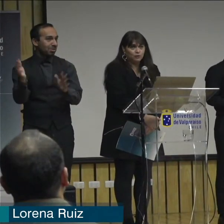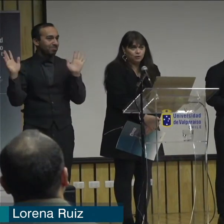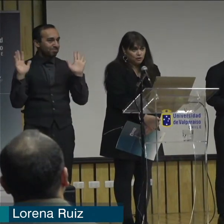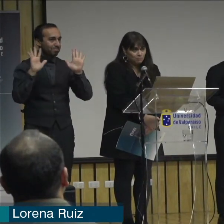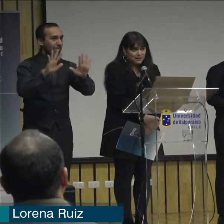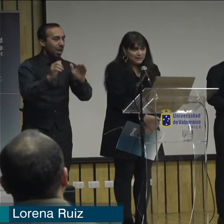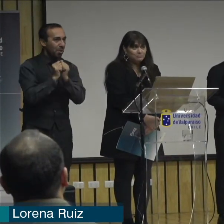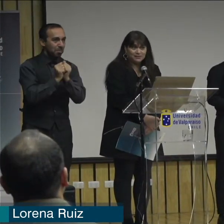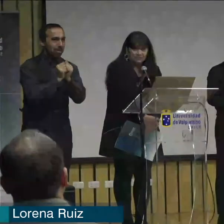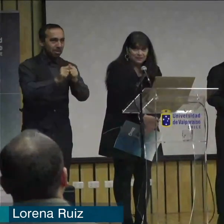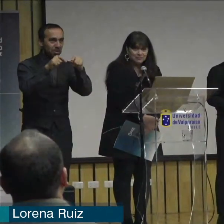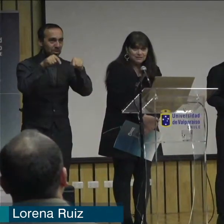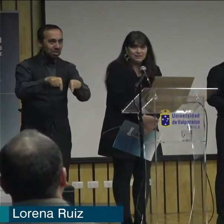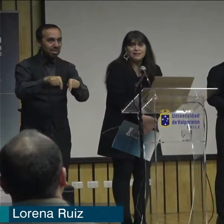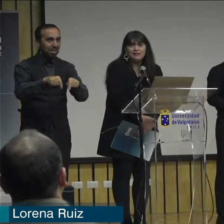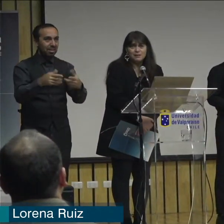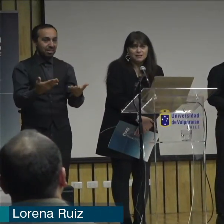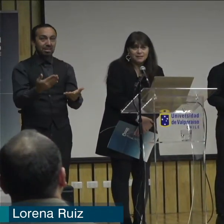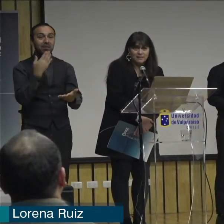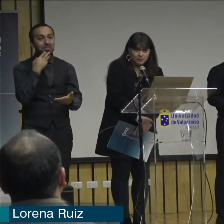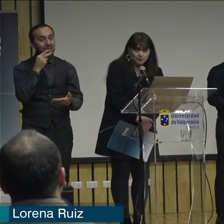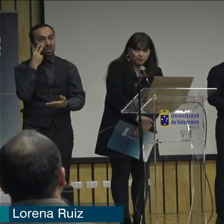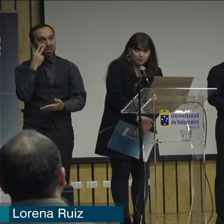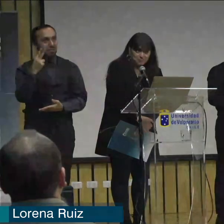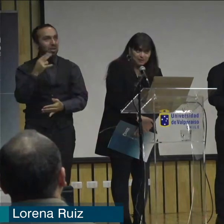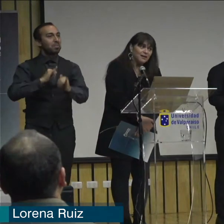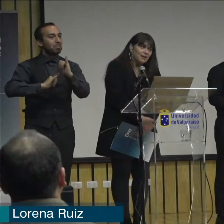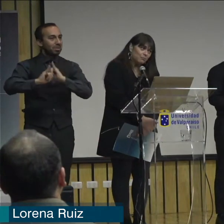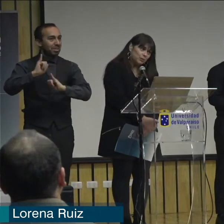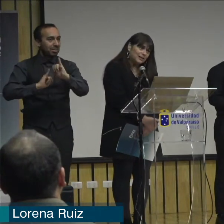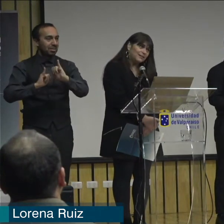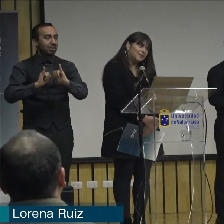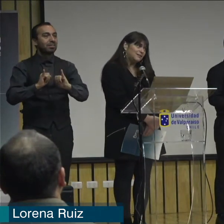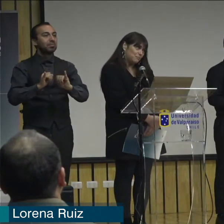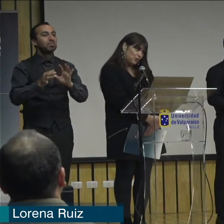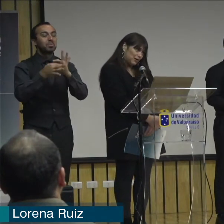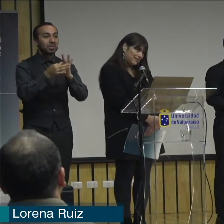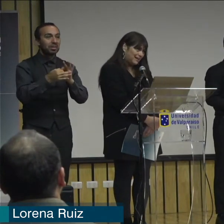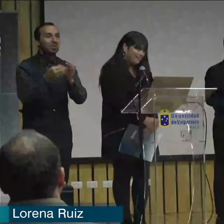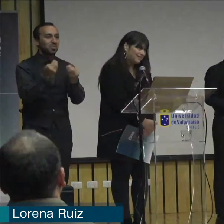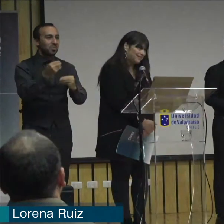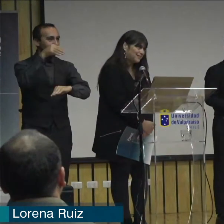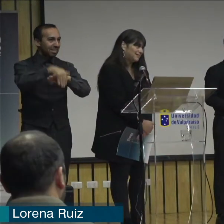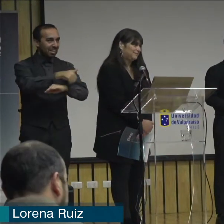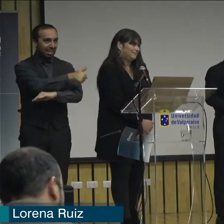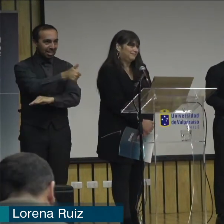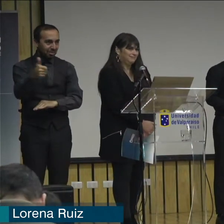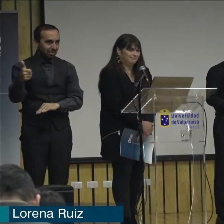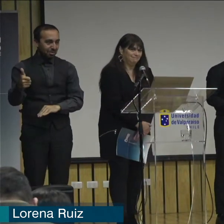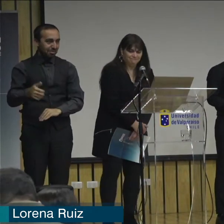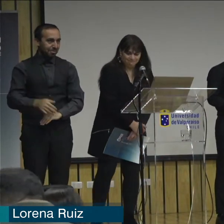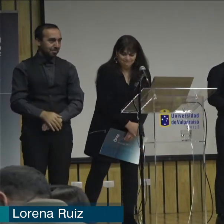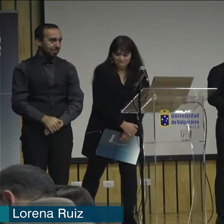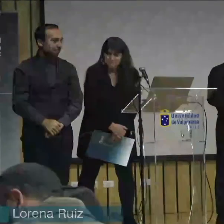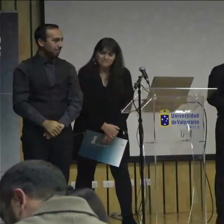todos quienes hoy nos acompañaron presencialmente y también a través de nuestro streaming Muchas gracias y muy buenas tardes